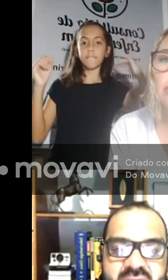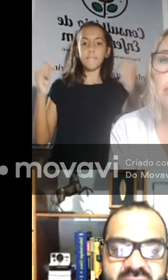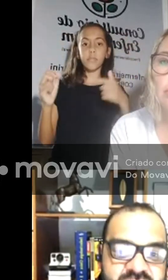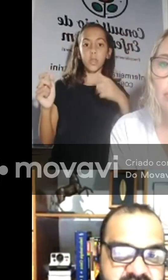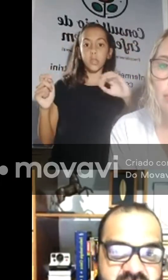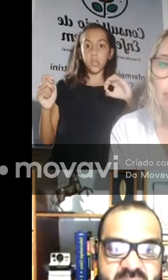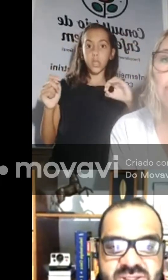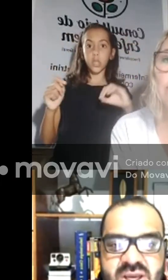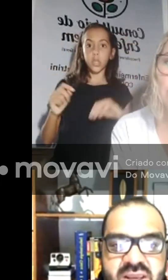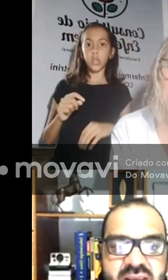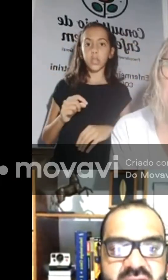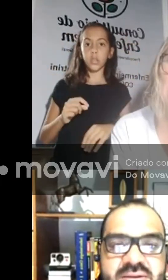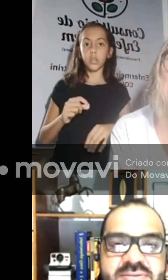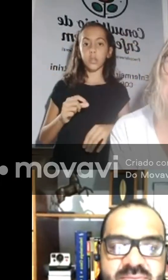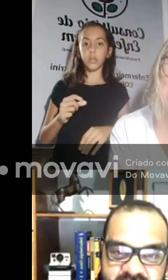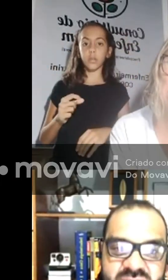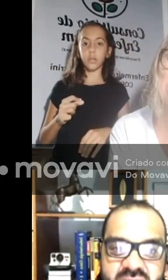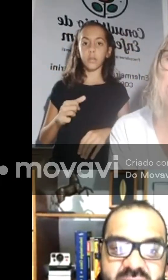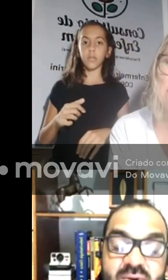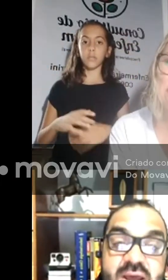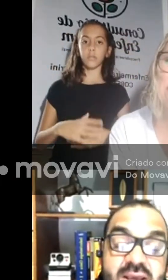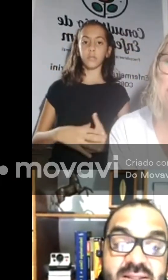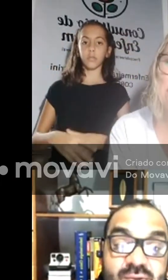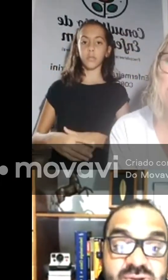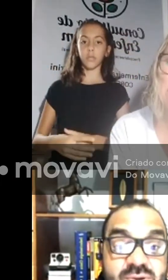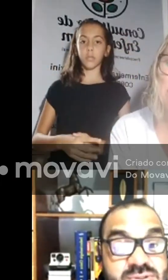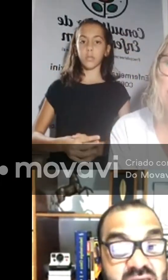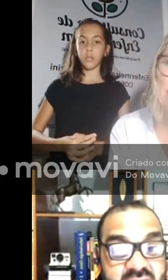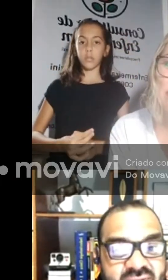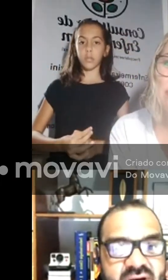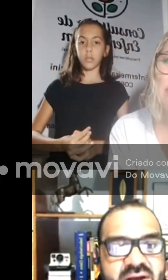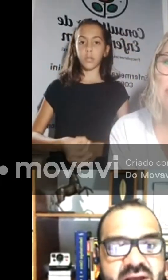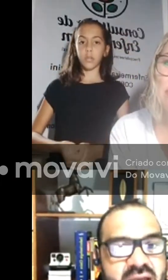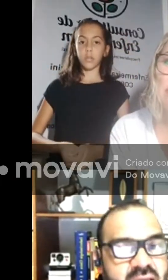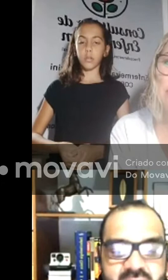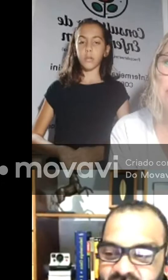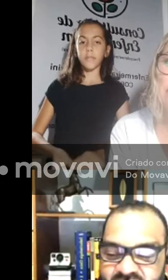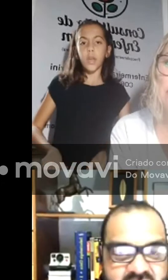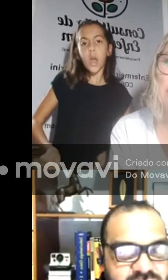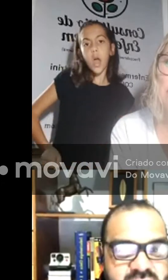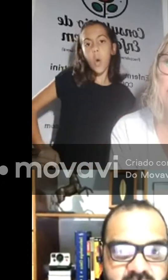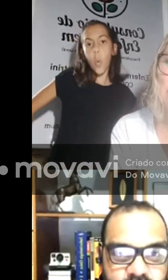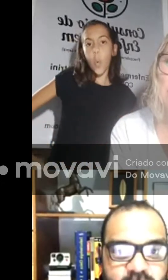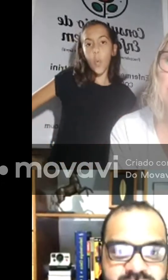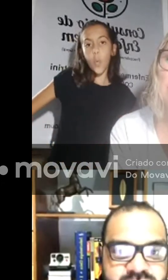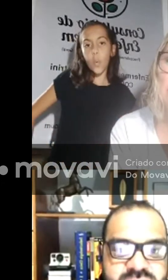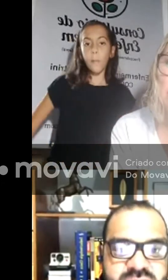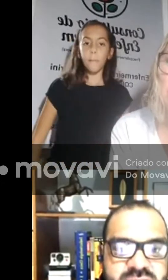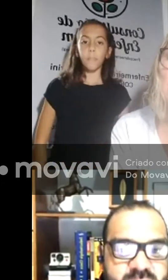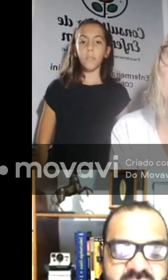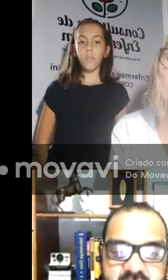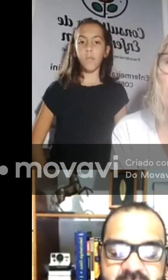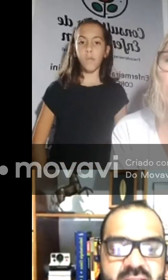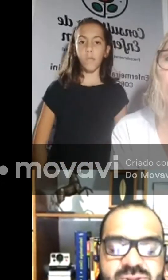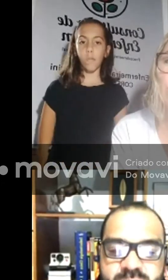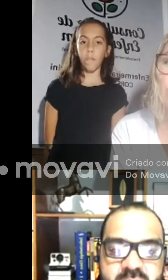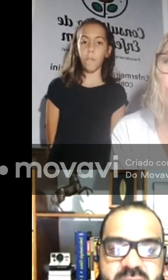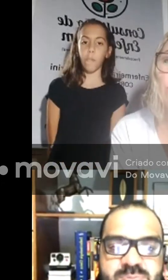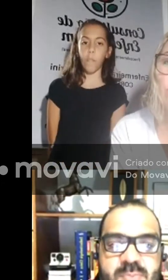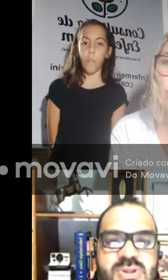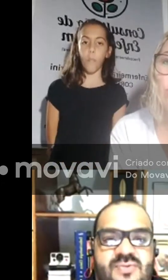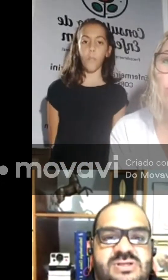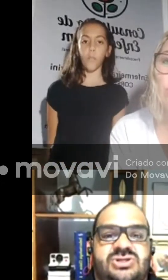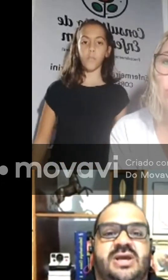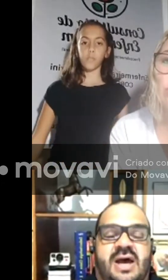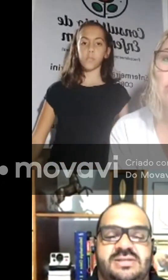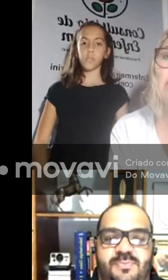beleza era você ser mais cheinha, mais cheinho, então você usava vários recursos de medicamentos, suplementos,